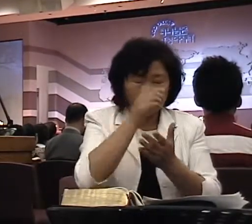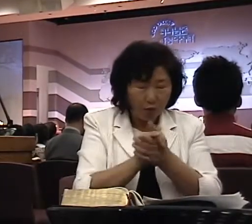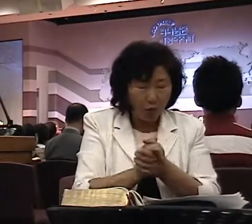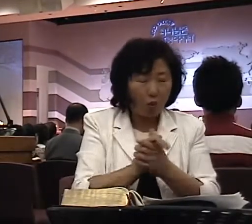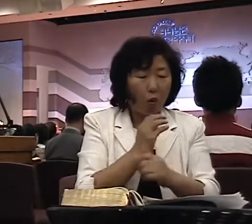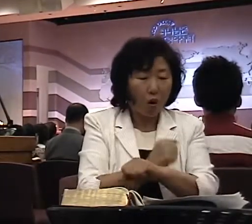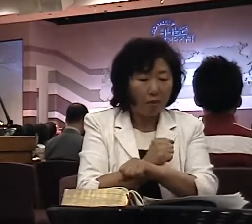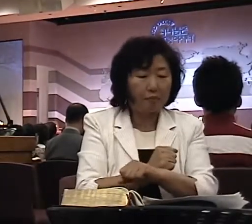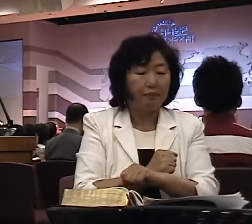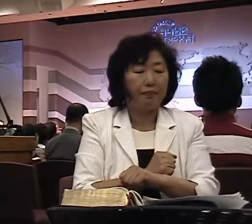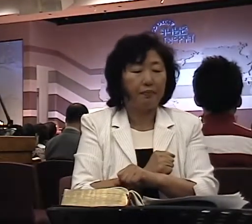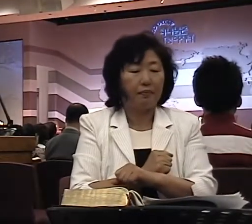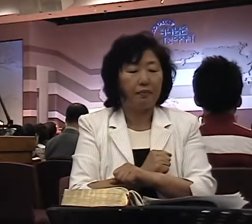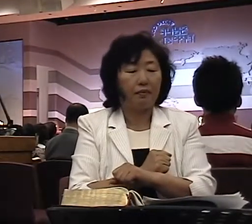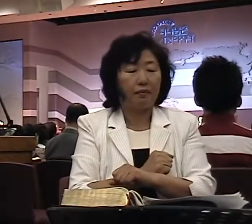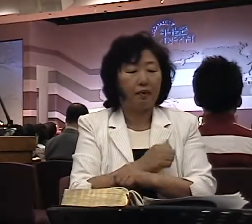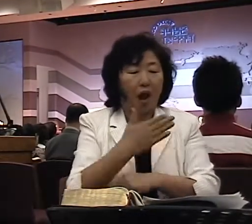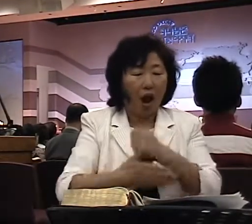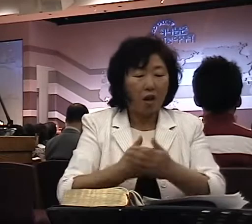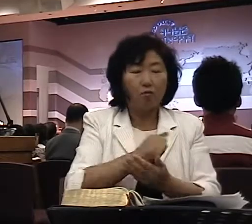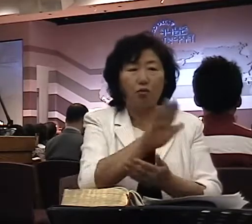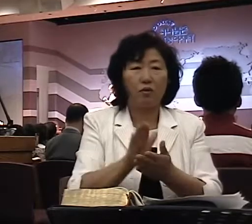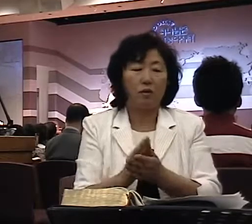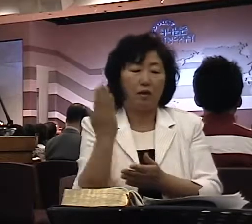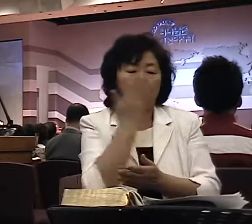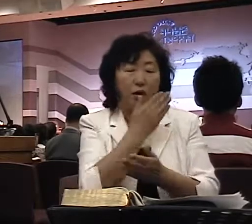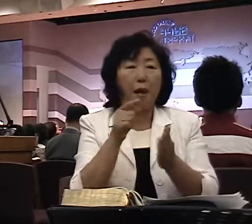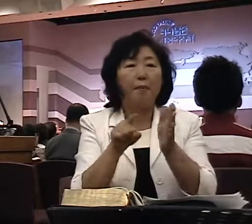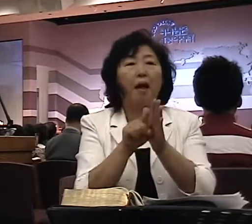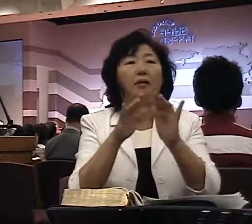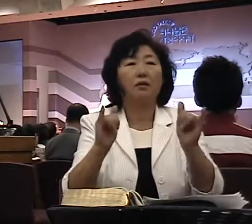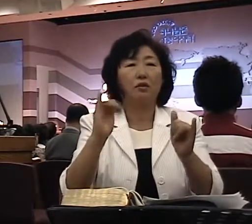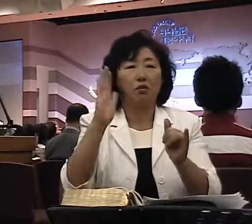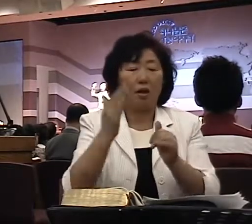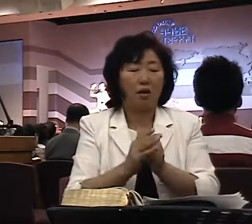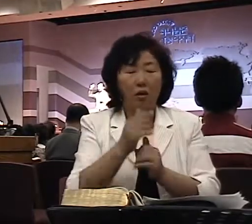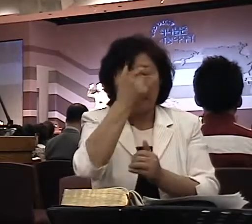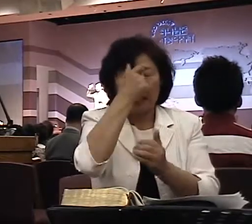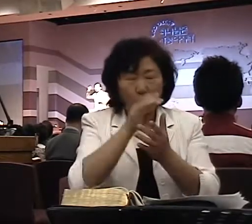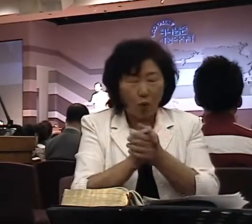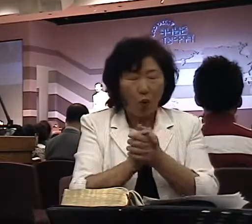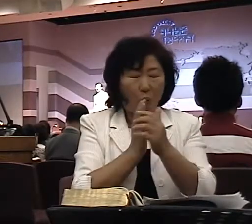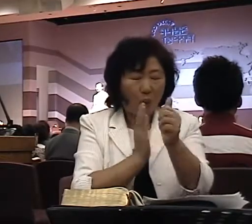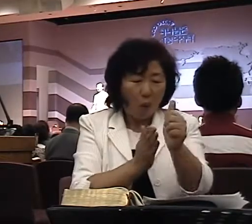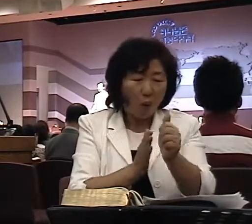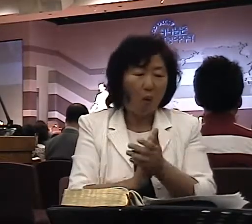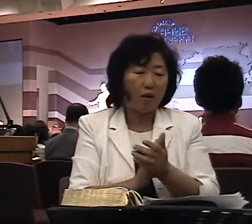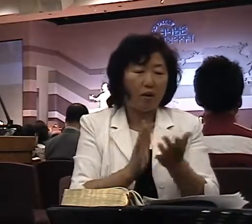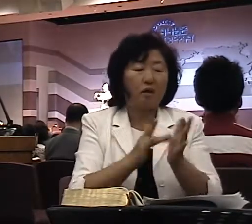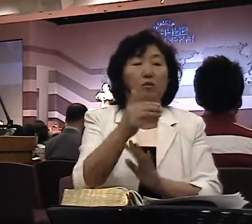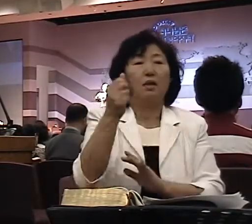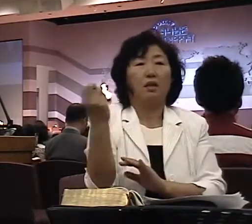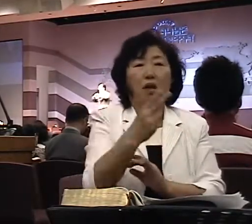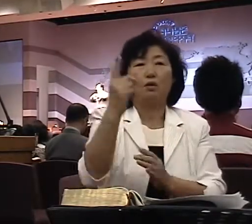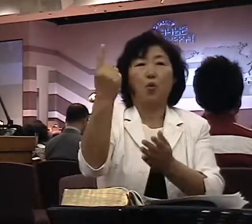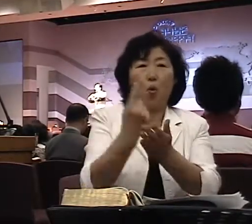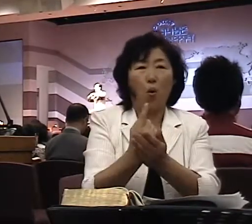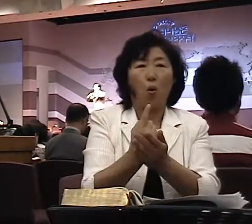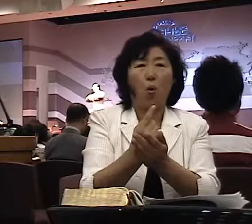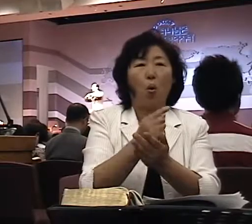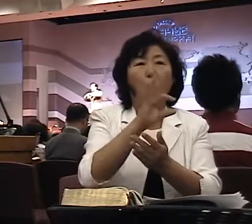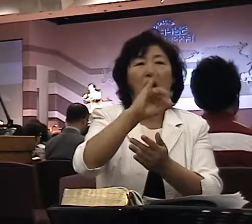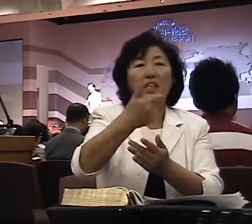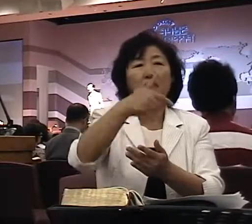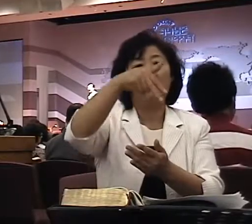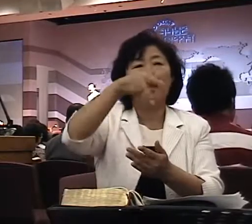하나님, 우리들 순결한 백성들이 되게 해달라고 기도합시다. 예수님이 다시 오시는 그날 인자가 믿음을 이